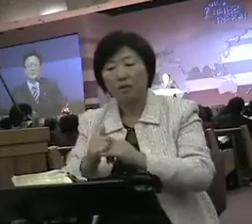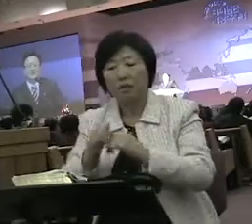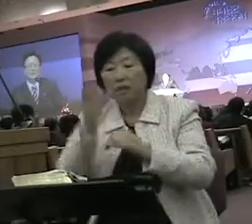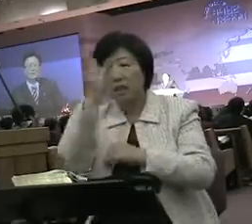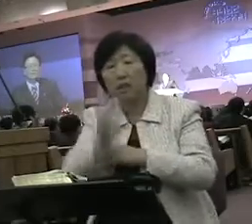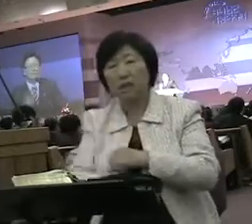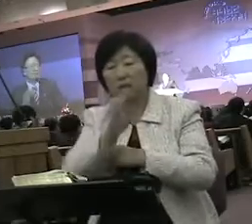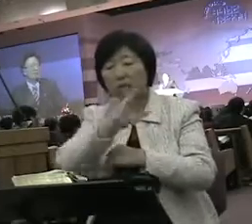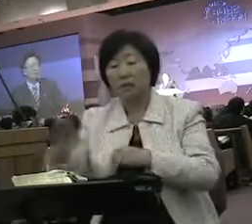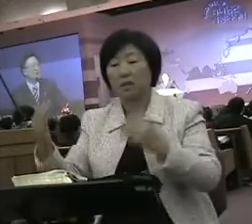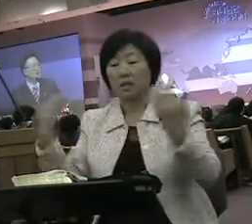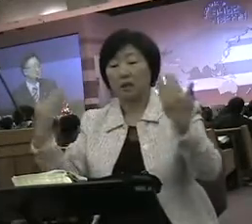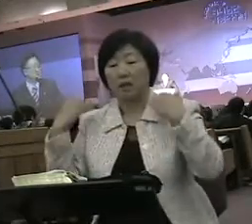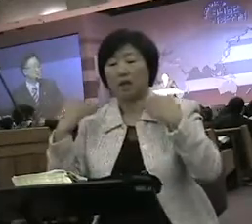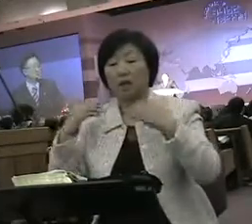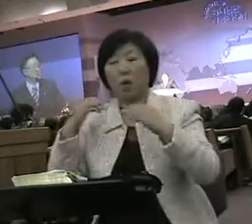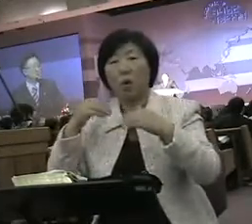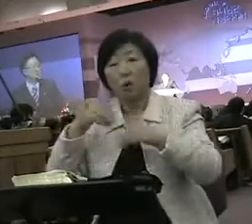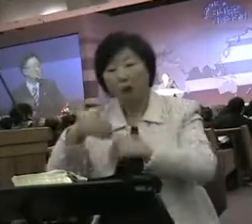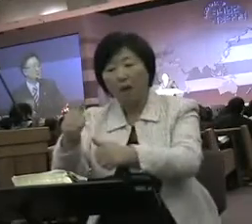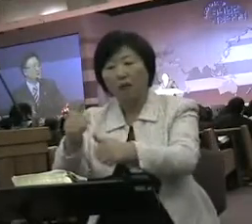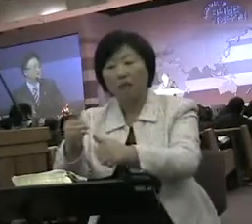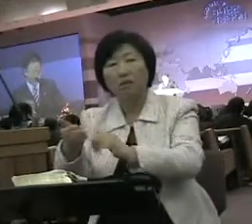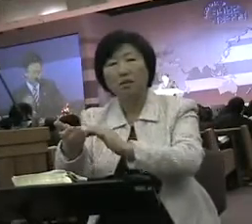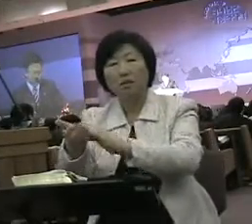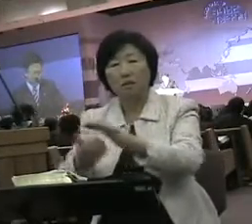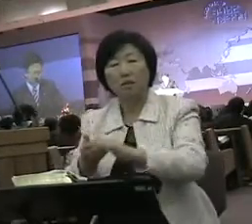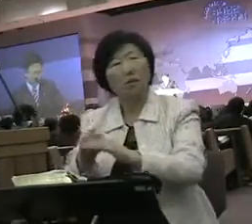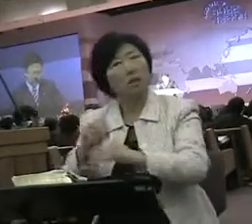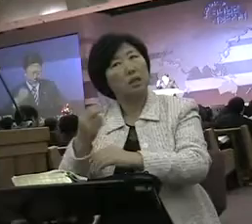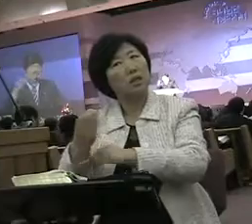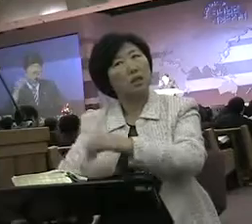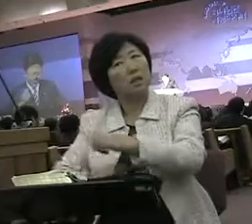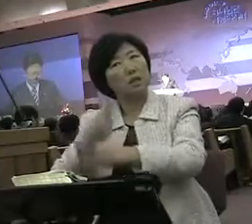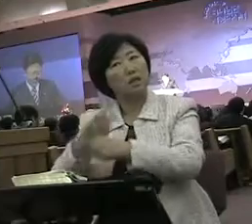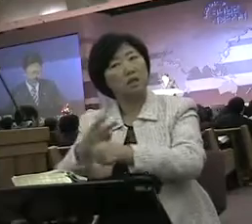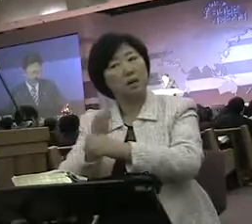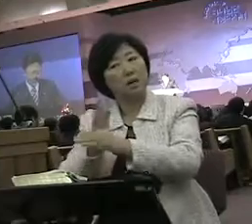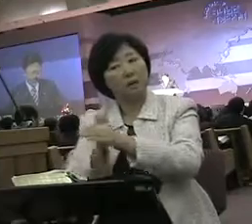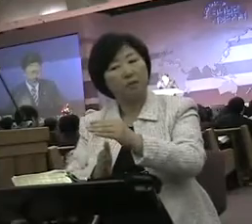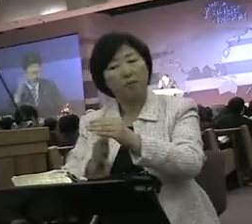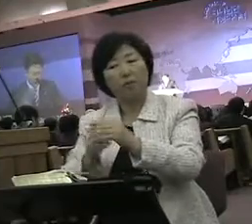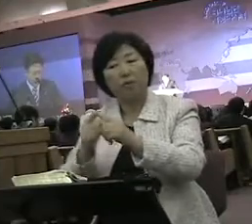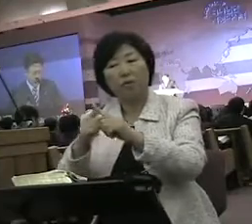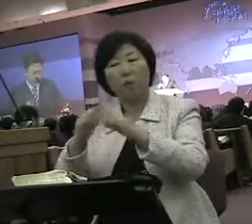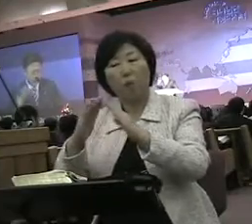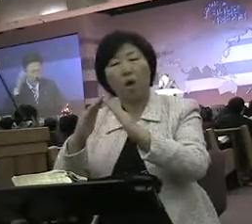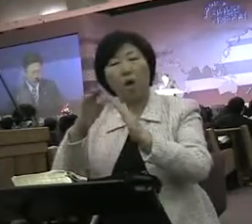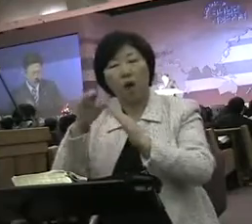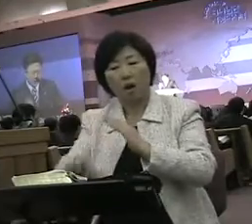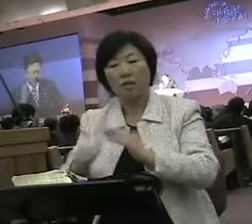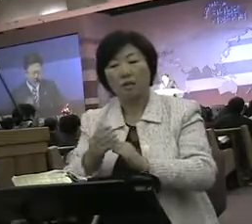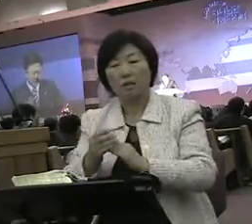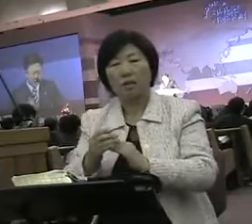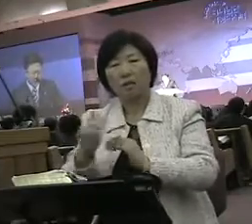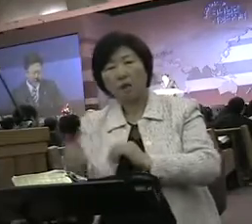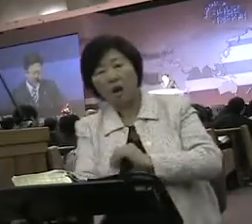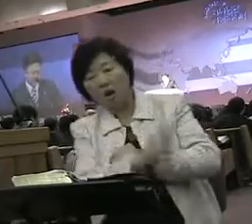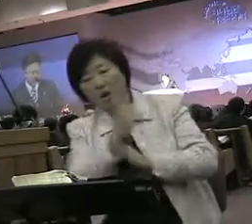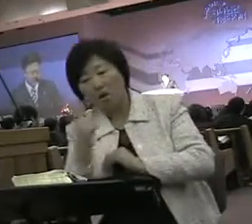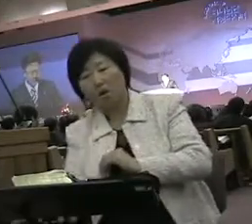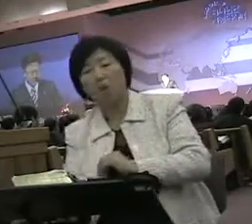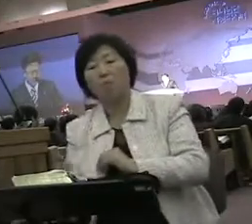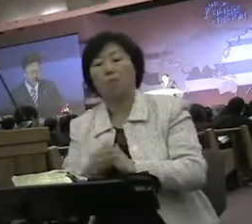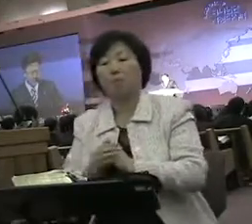전에 먼저 사역을 훈련하는 것입니다. 2년 내지 2년 반 동안 교회에서 풀타임으로 먼저 사역훈련을